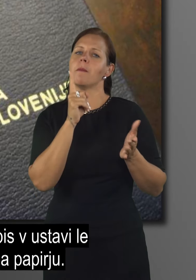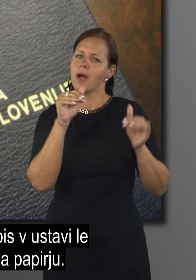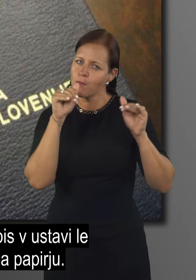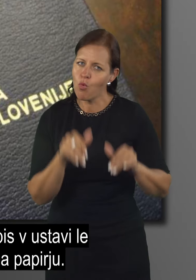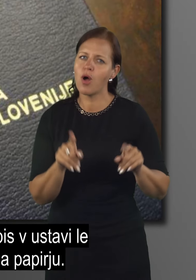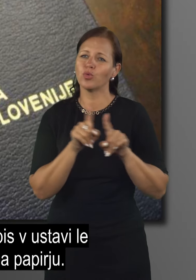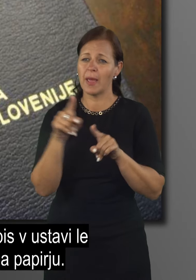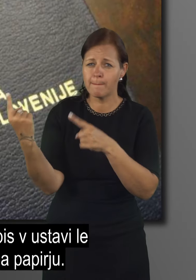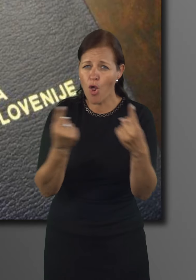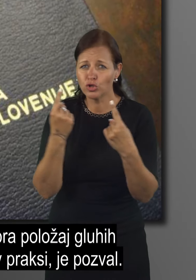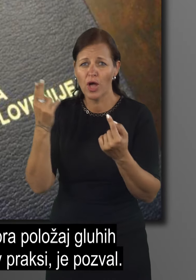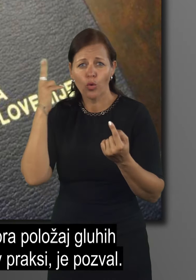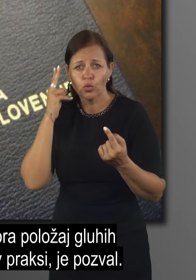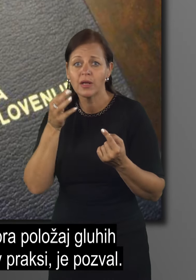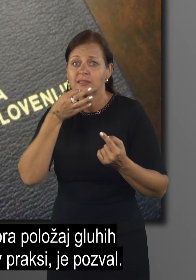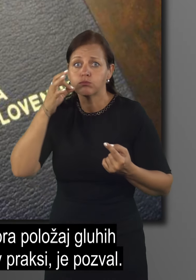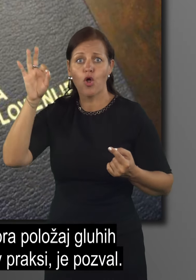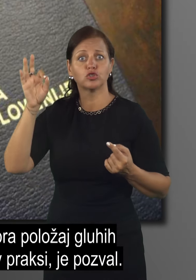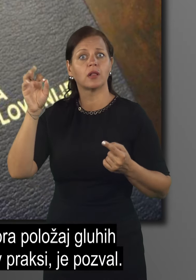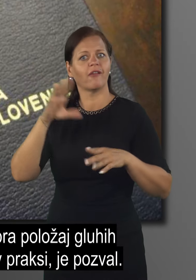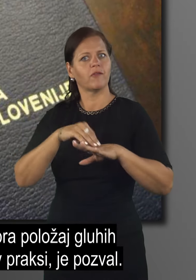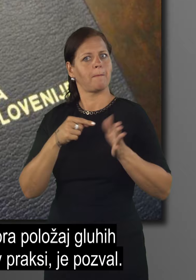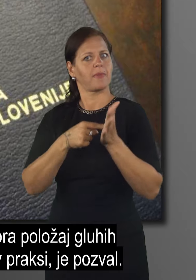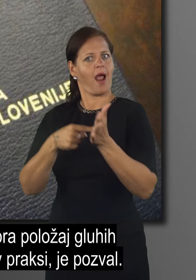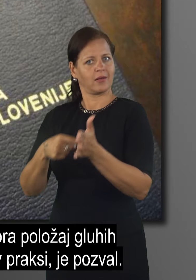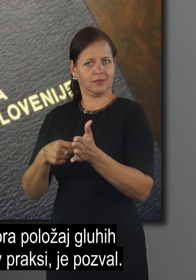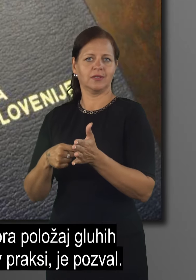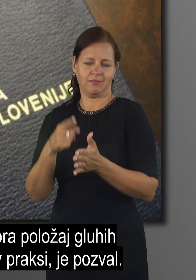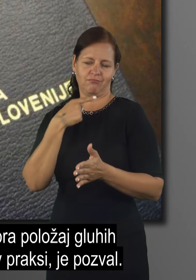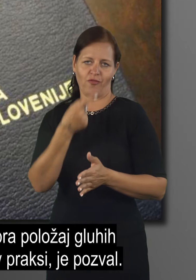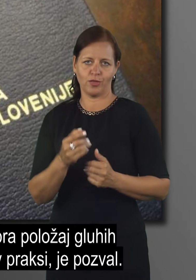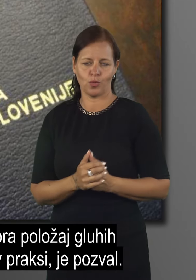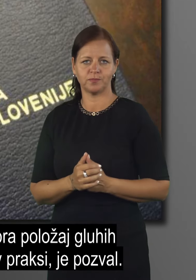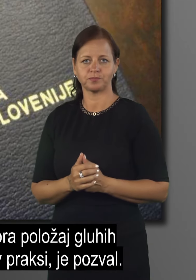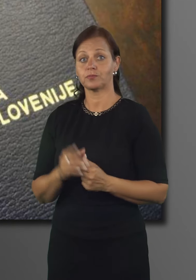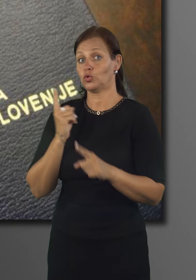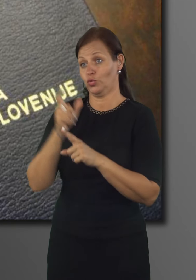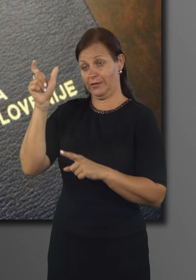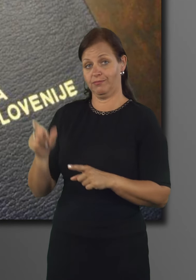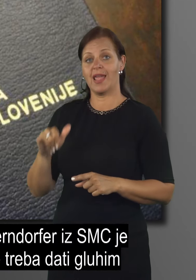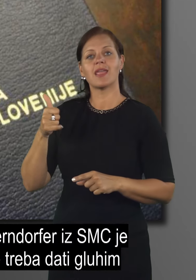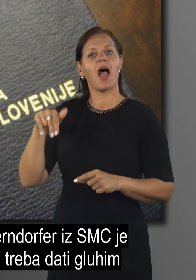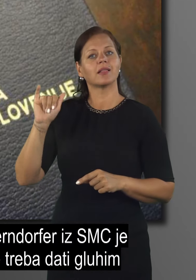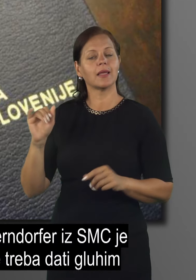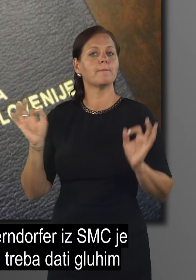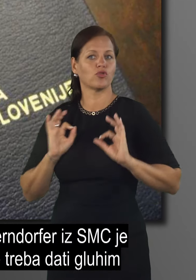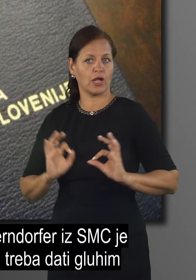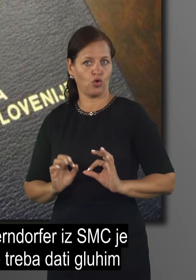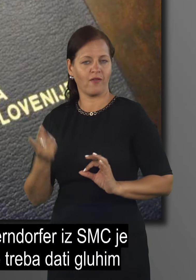Pač pa se mora položaj gluhih izboljšati tudi v praksi, je pozval. Tudi Jani Möderndorfer iz SMC